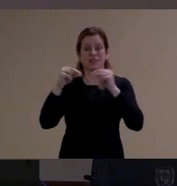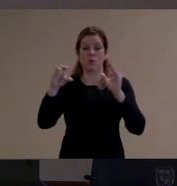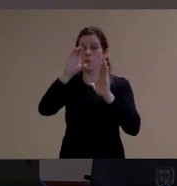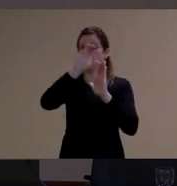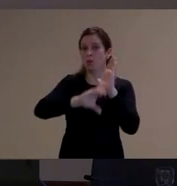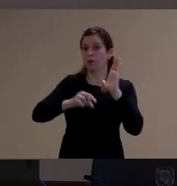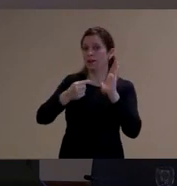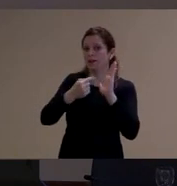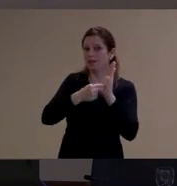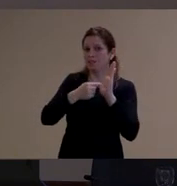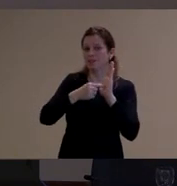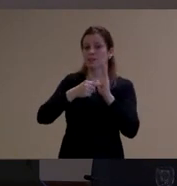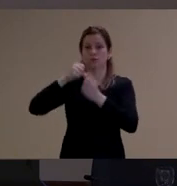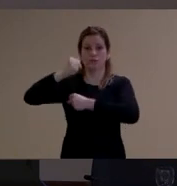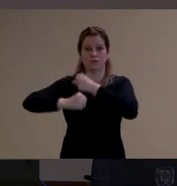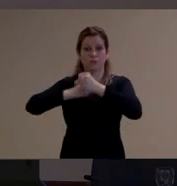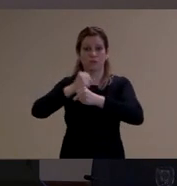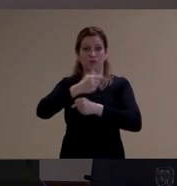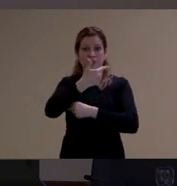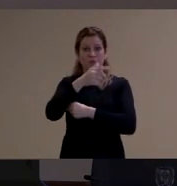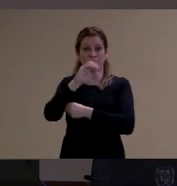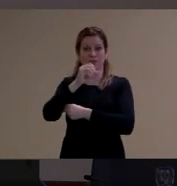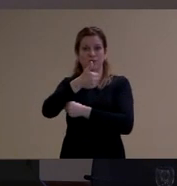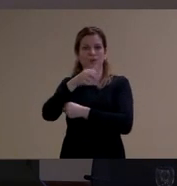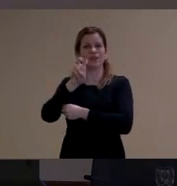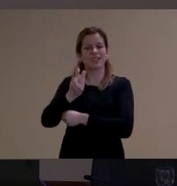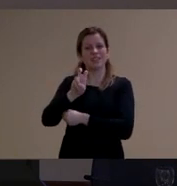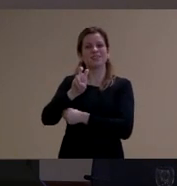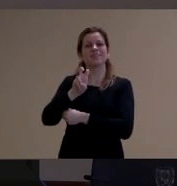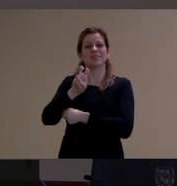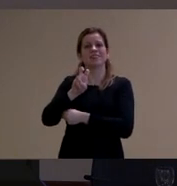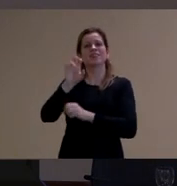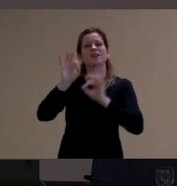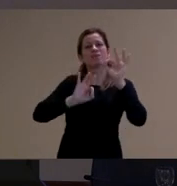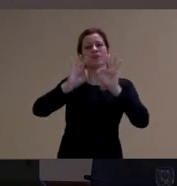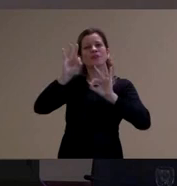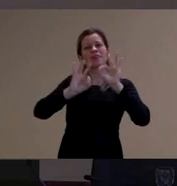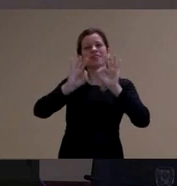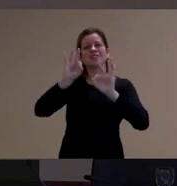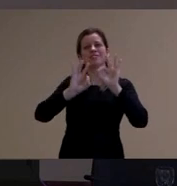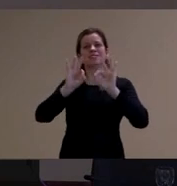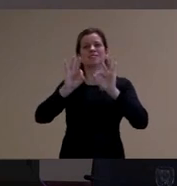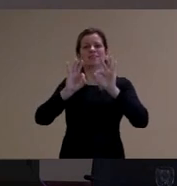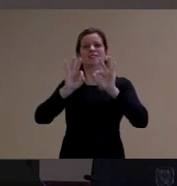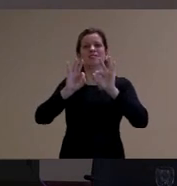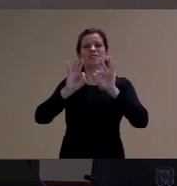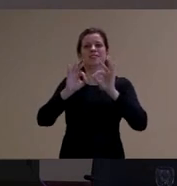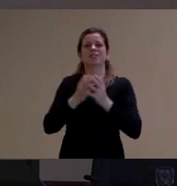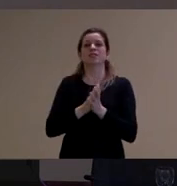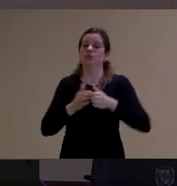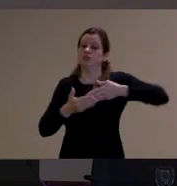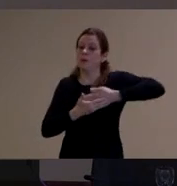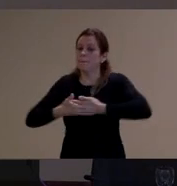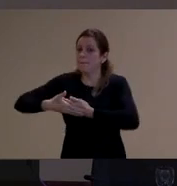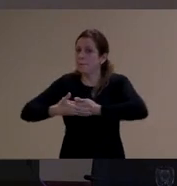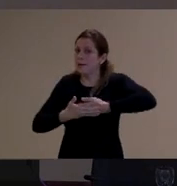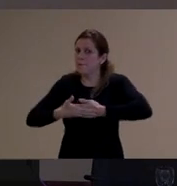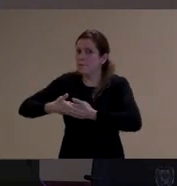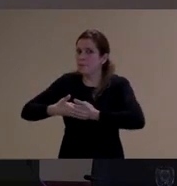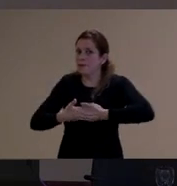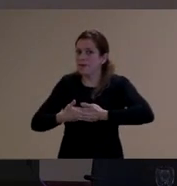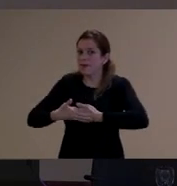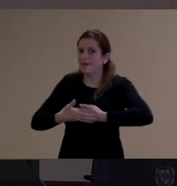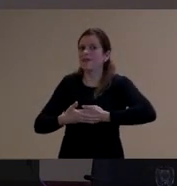currículo esse de 2015 que faz uma organização etária de crianças de bebês